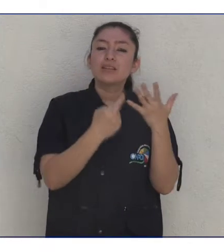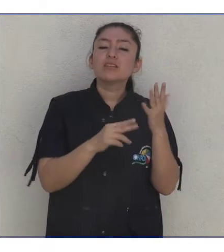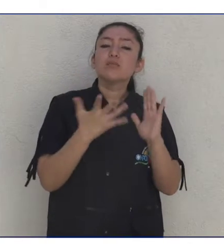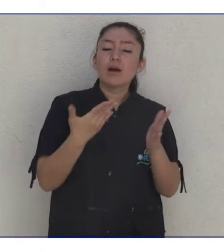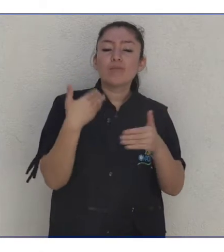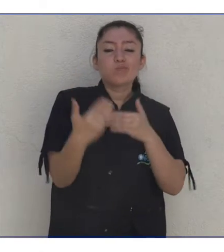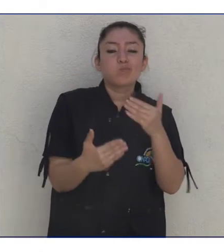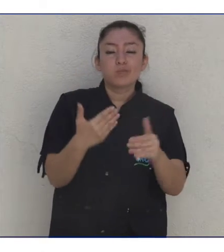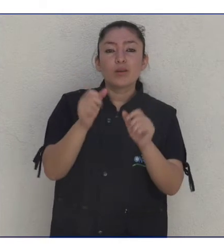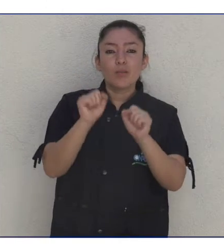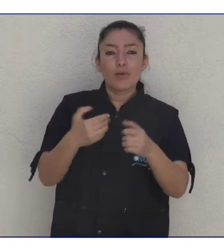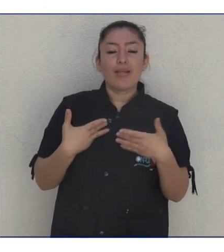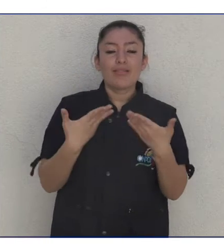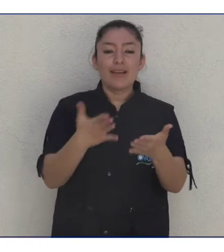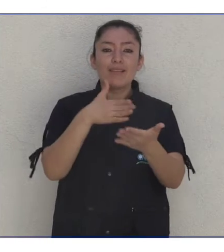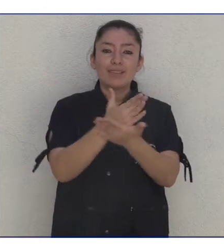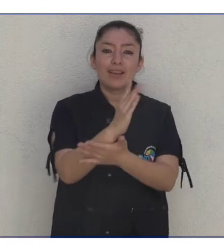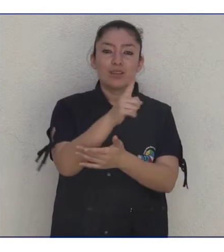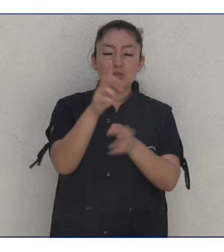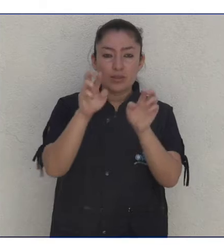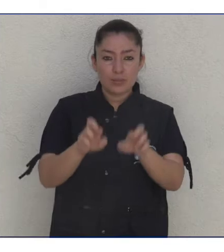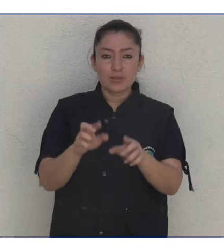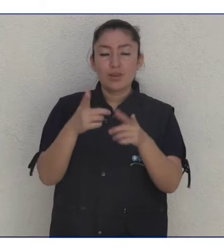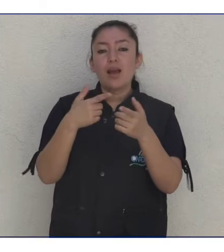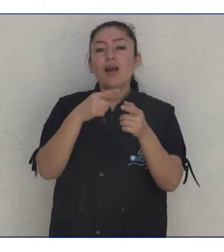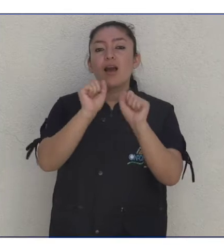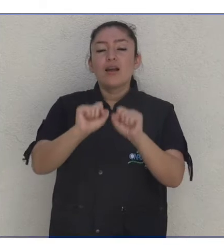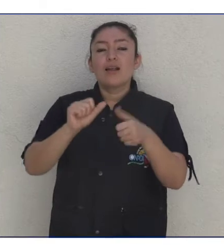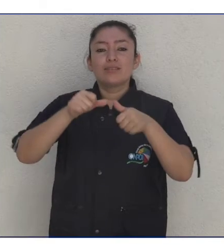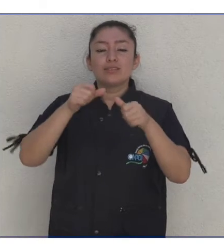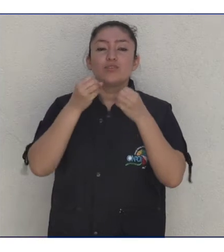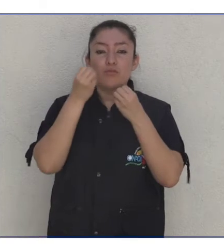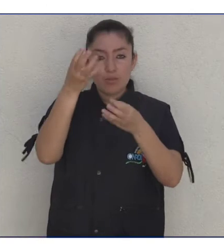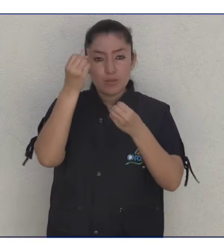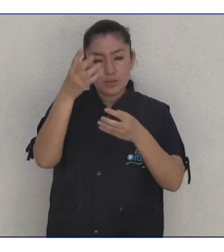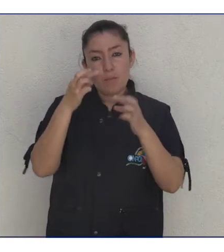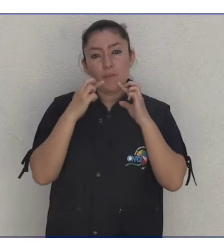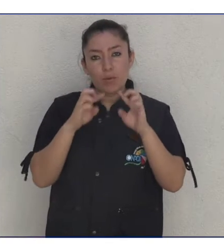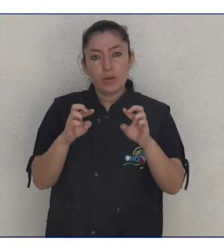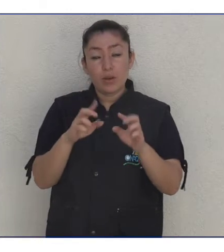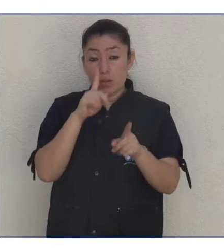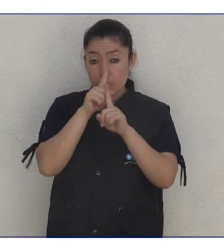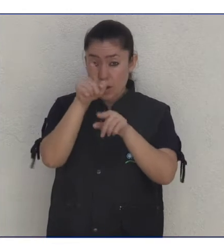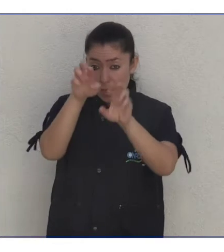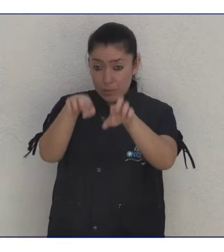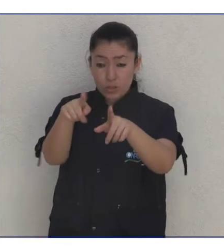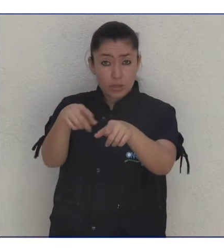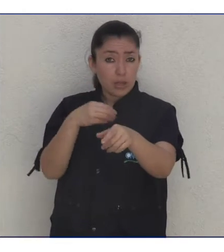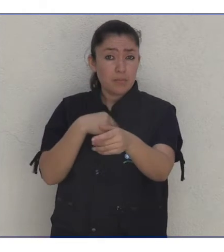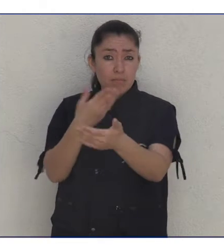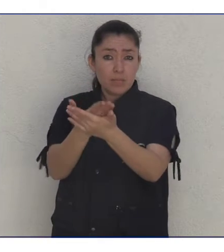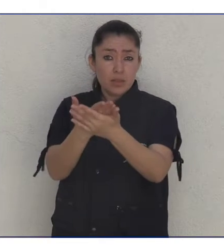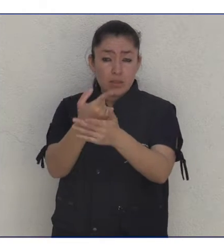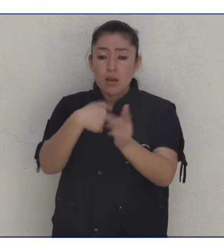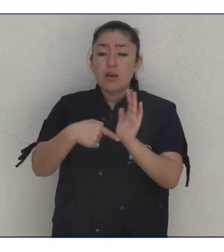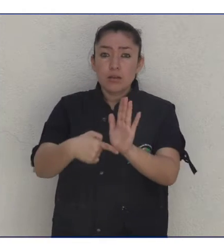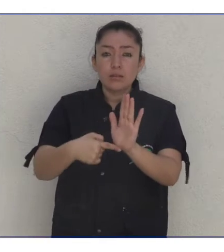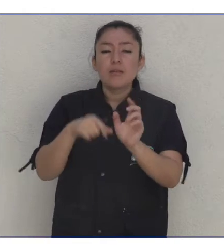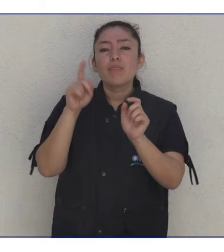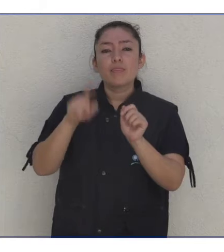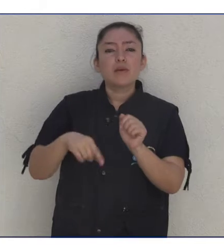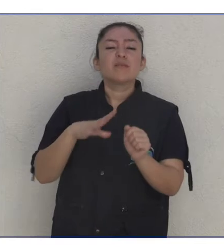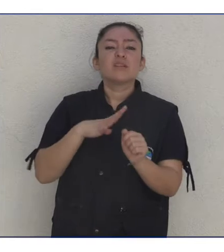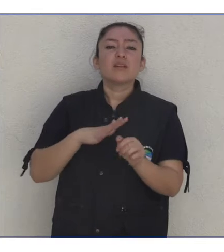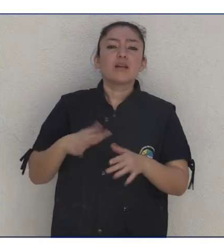procedencia para ejercer el derecho de acceso a la información pública. La persona de la unidad de información que reciba la solicitud no podrá